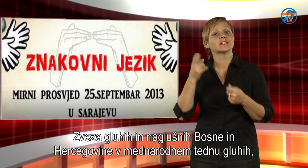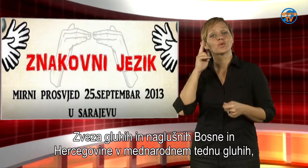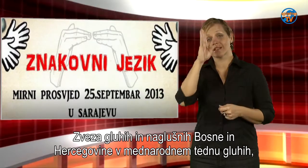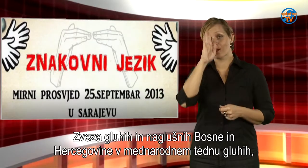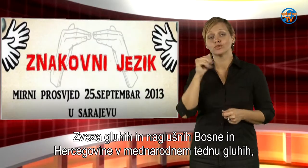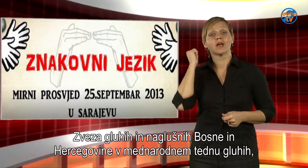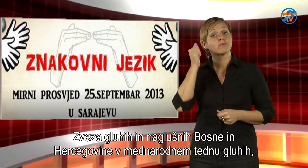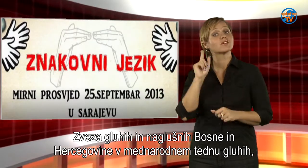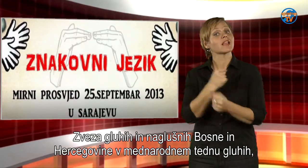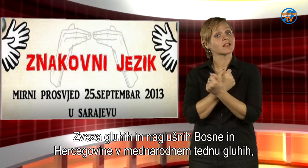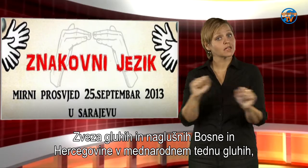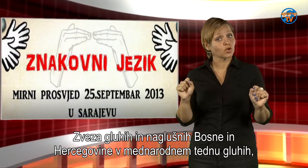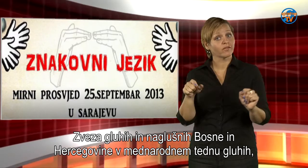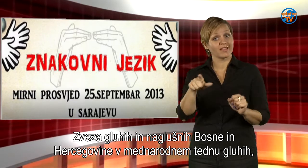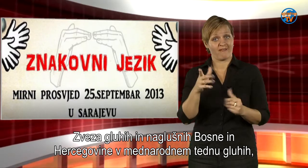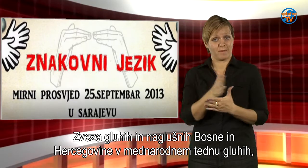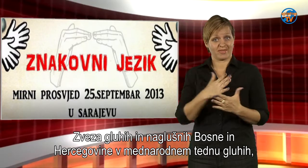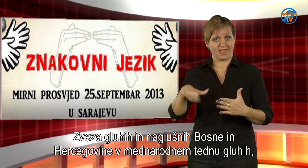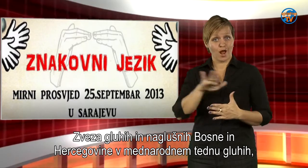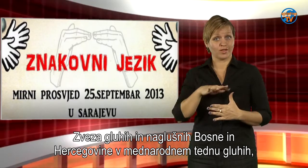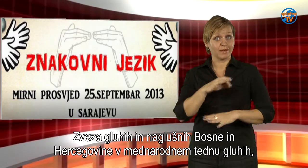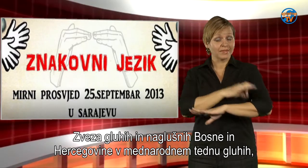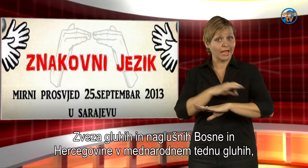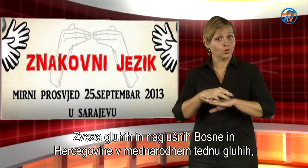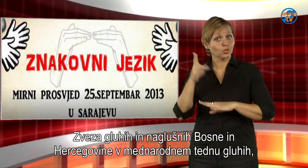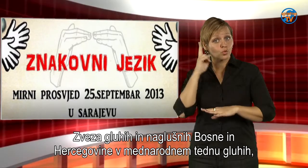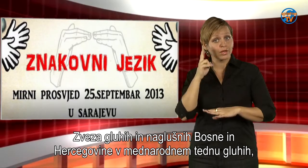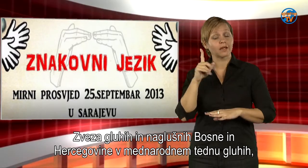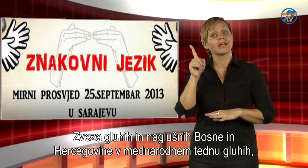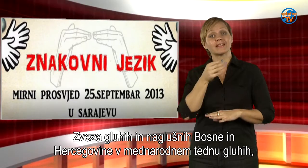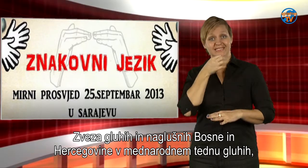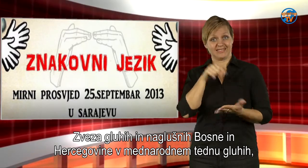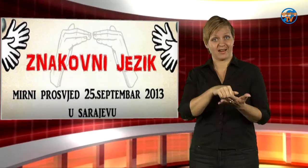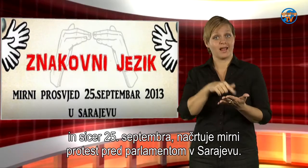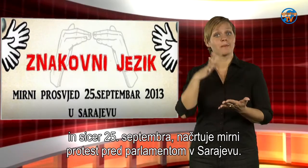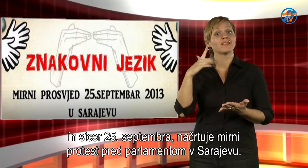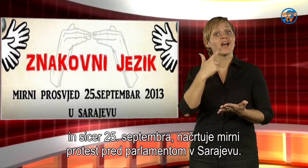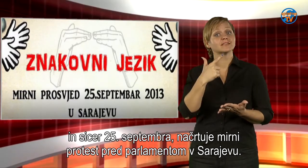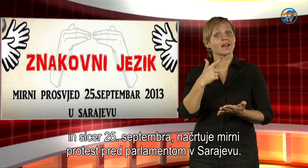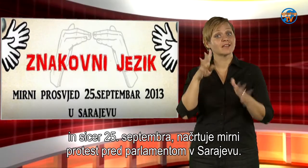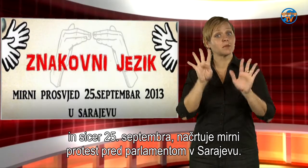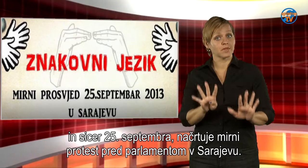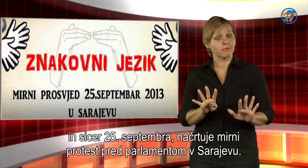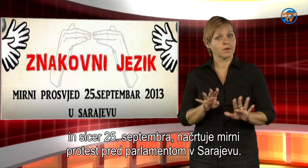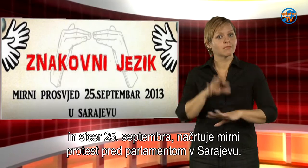Zveza gluhih in naglušnih Bosne in Hercegovine v Mednarodnem tednu gluhih in sicer 25.